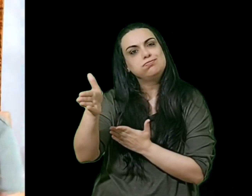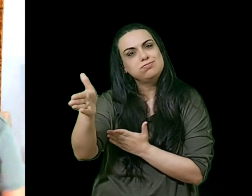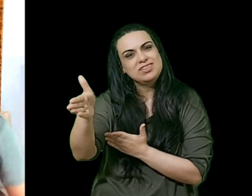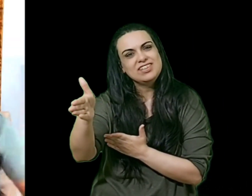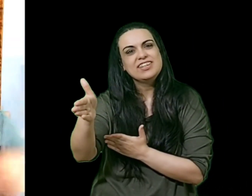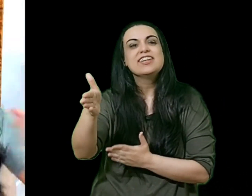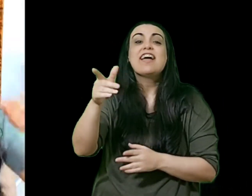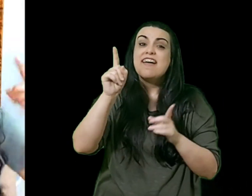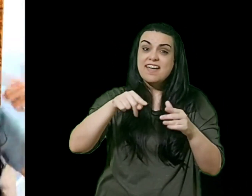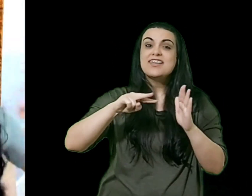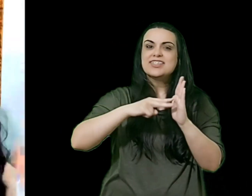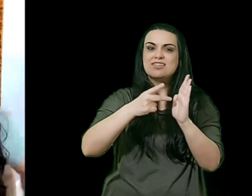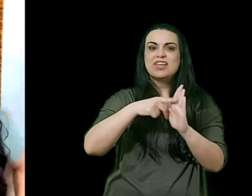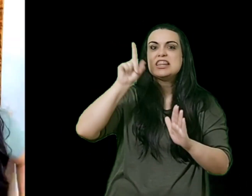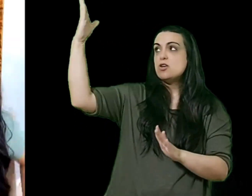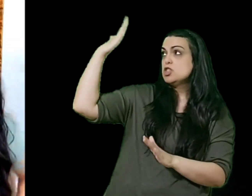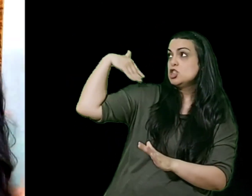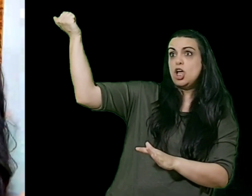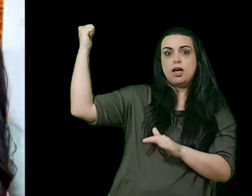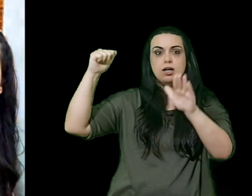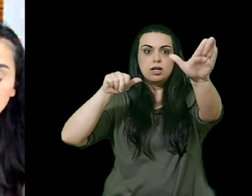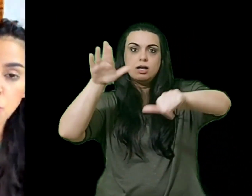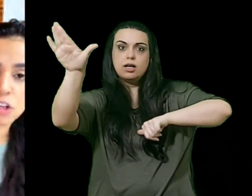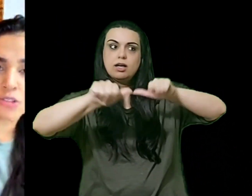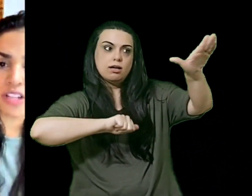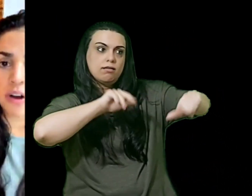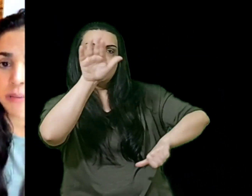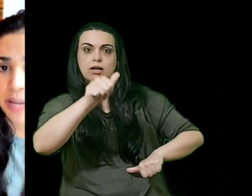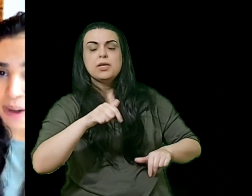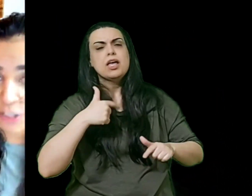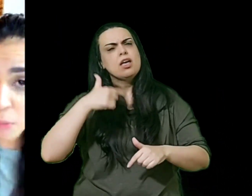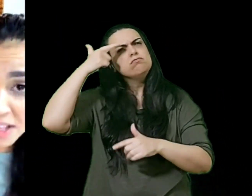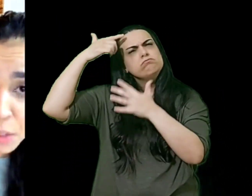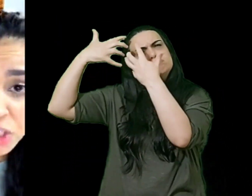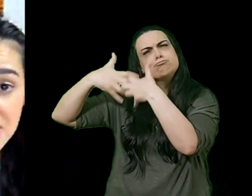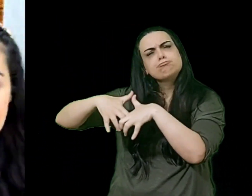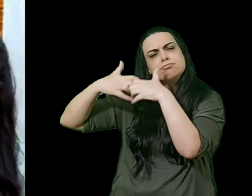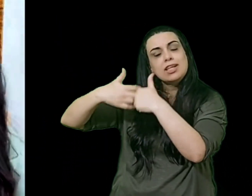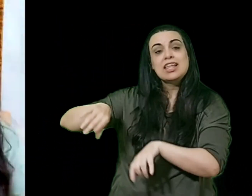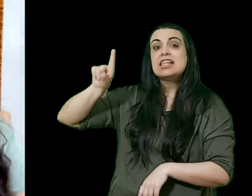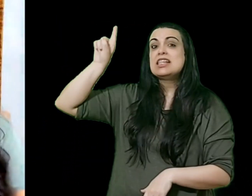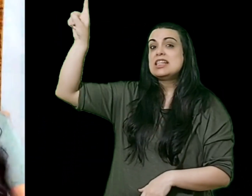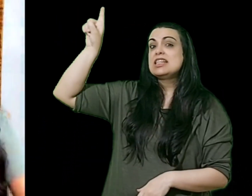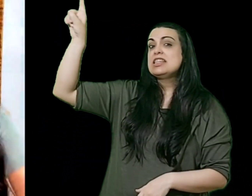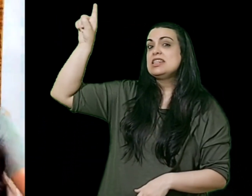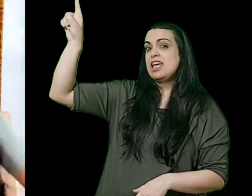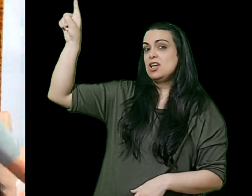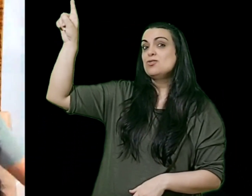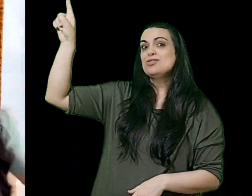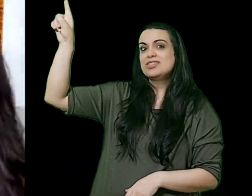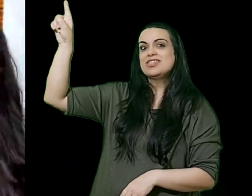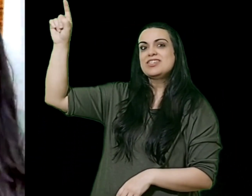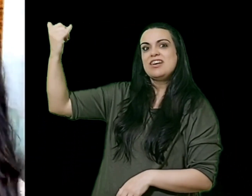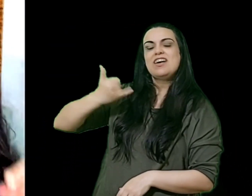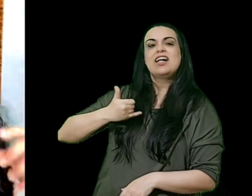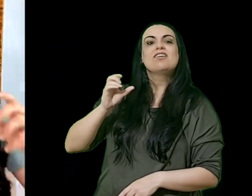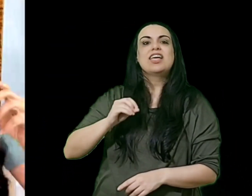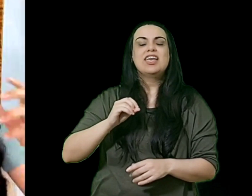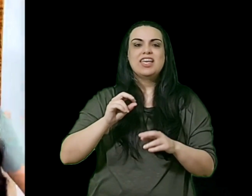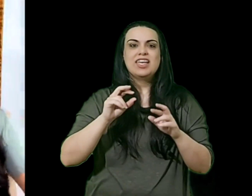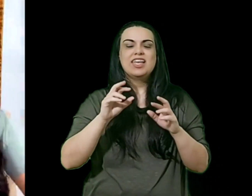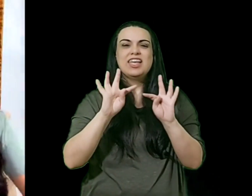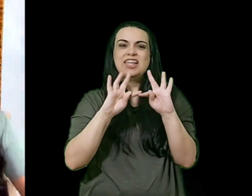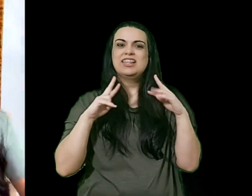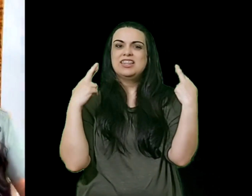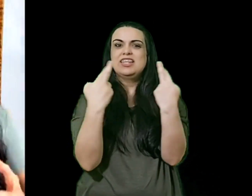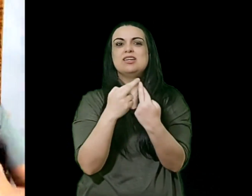nossa chamada. Enquanto eu refletia e meditava sobre isso hoje, o Senhor ele me lembrava sobre a tribo de Issacar. A tribo de Issacar, ela tinha o